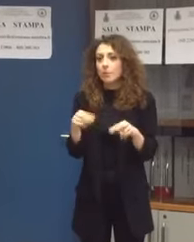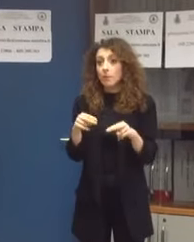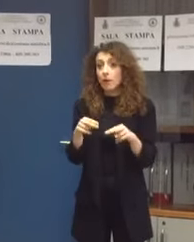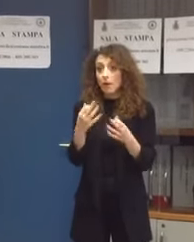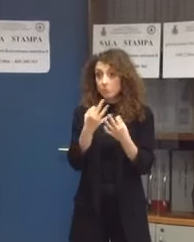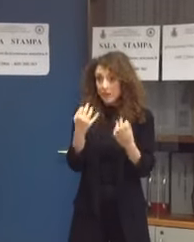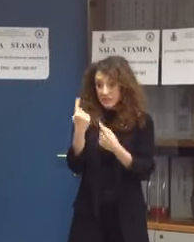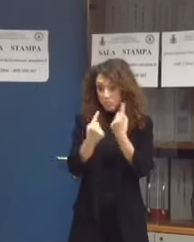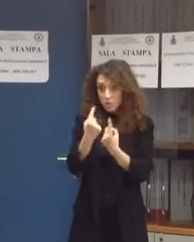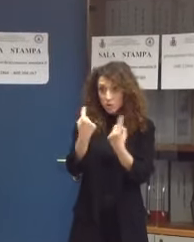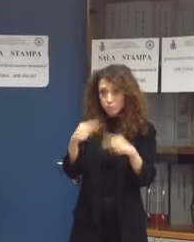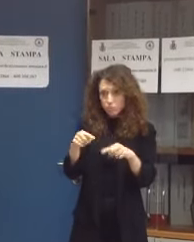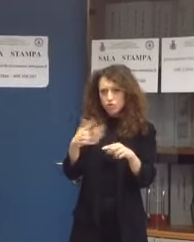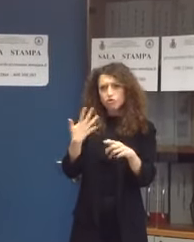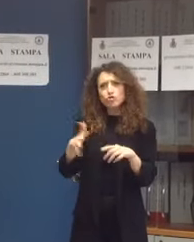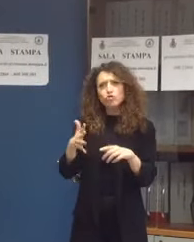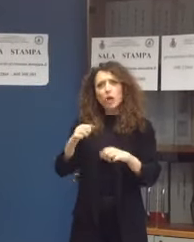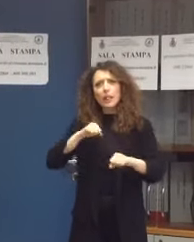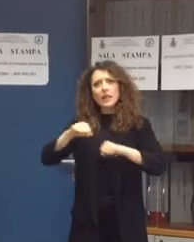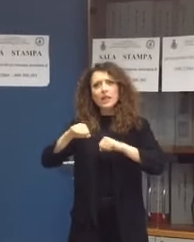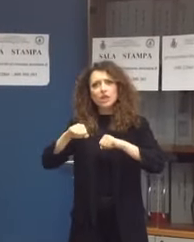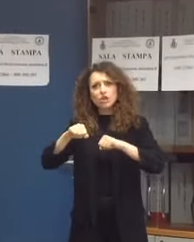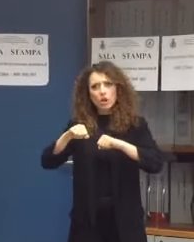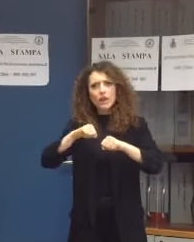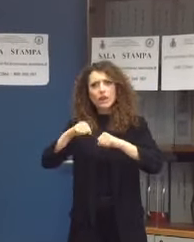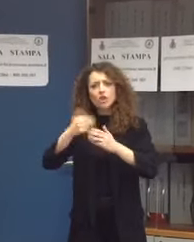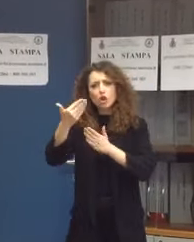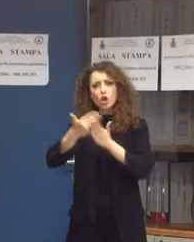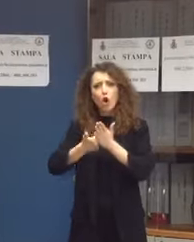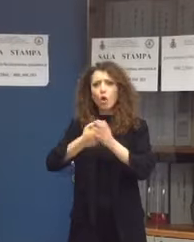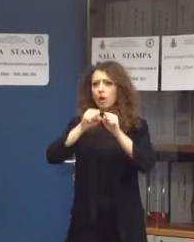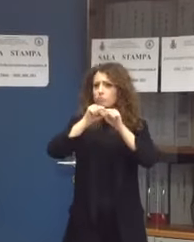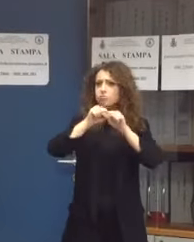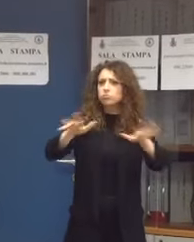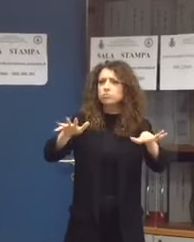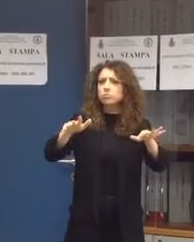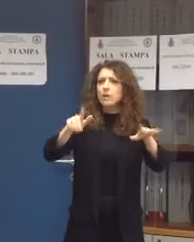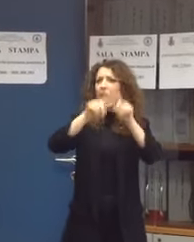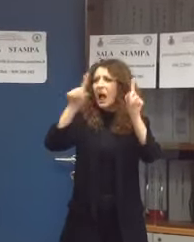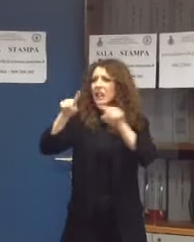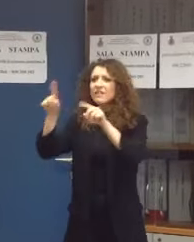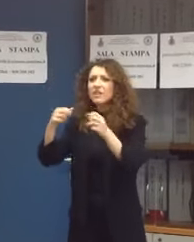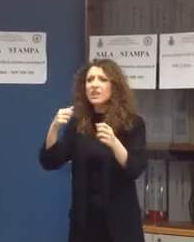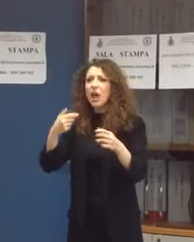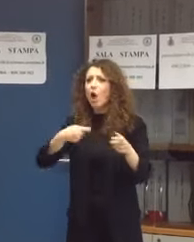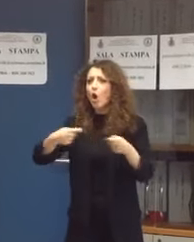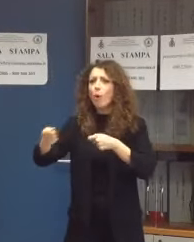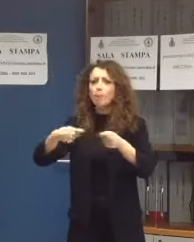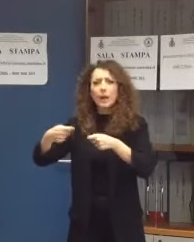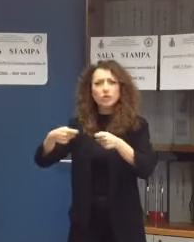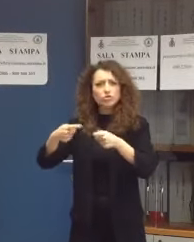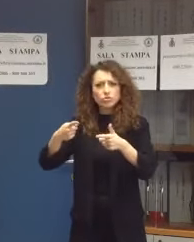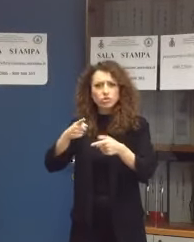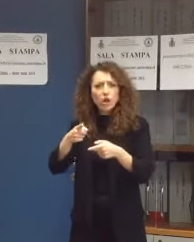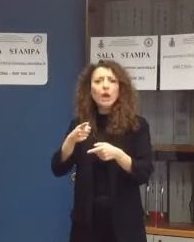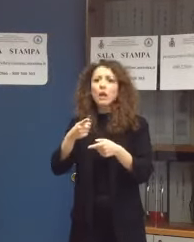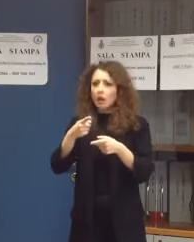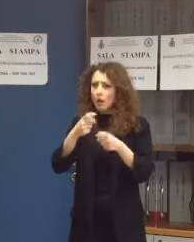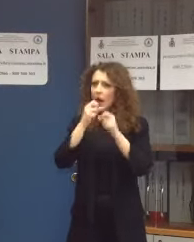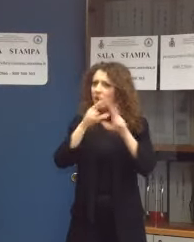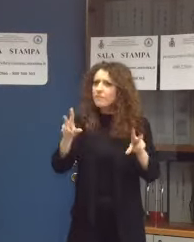nota dal dirigente da inviare a tutte le attività commerciali, perché si devono attenere a quanto indicato nella